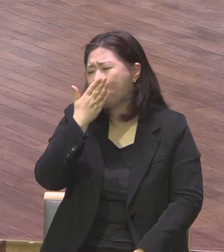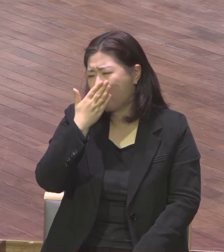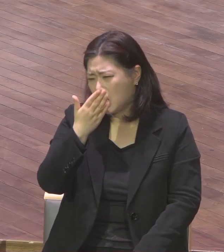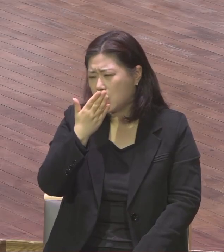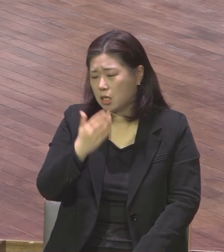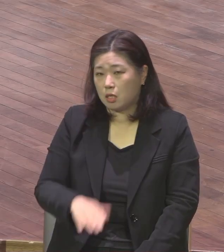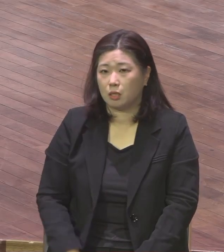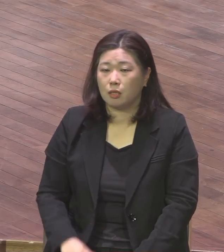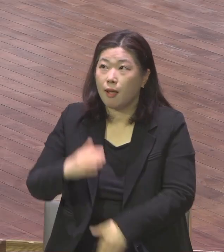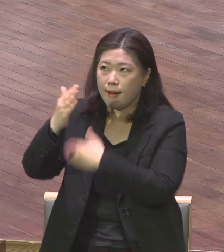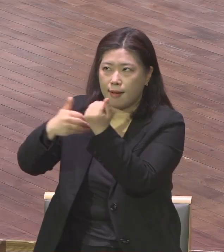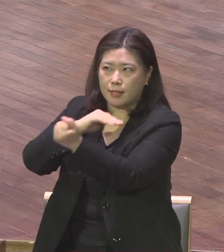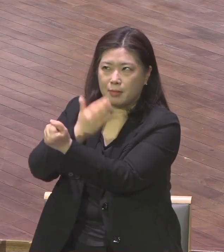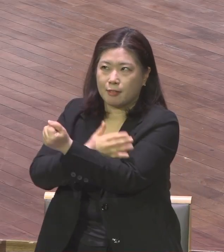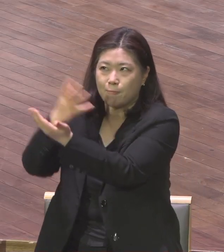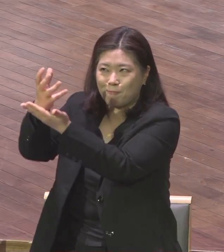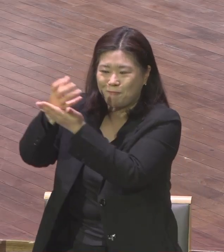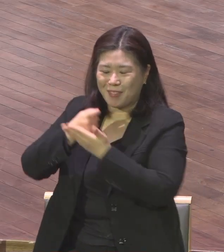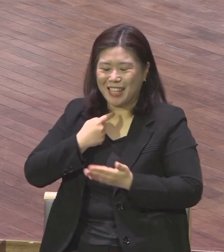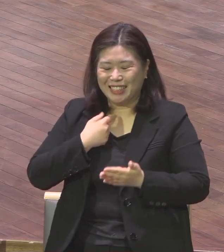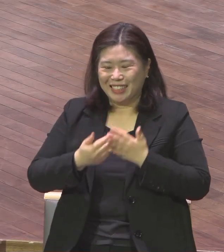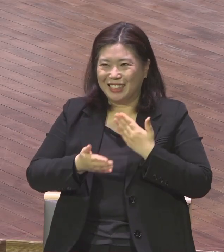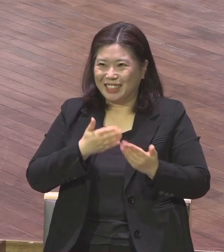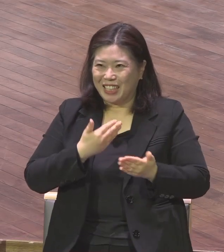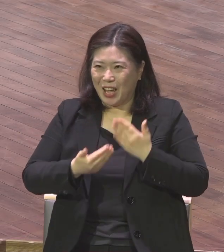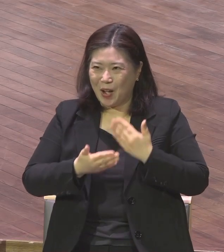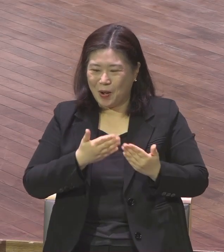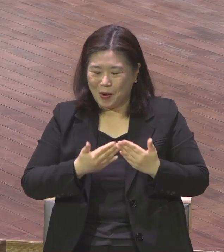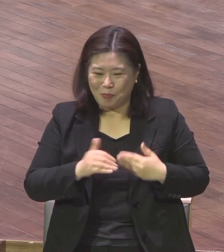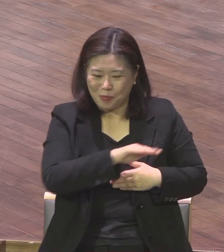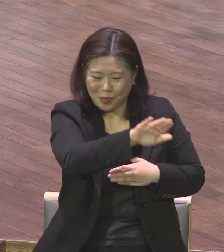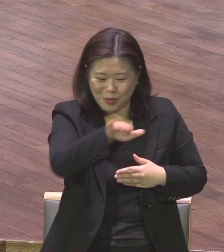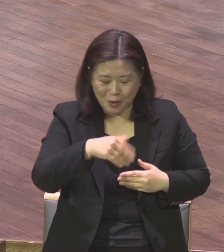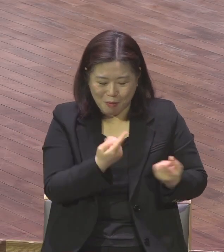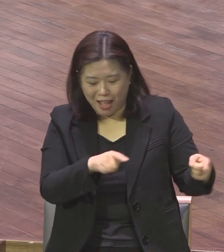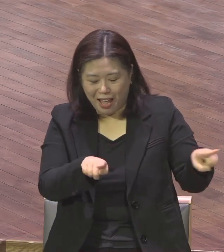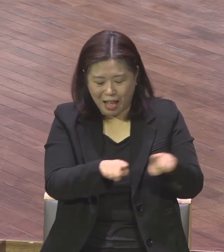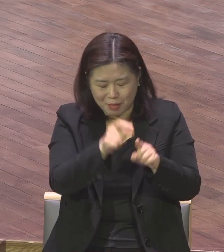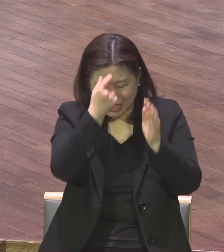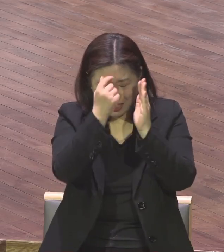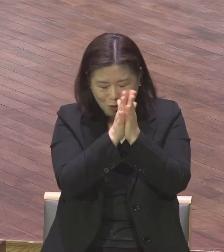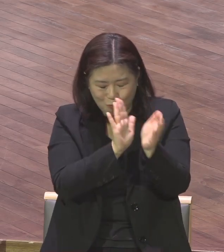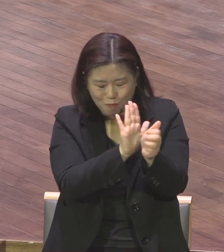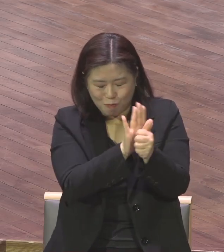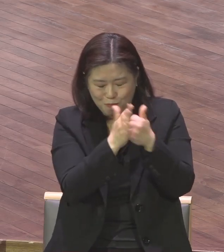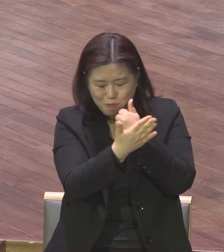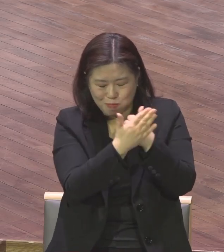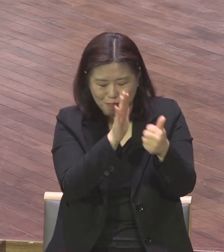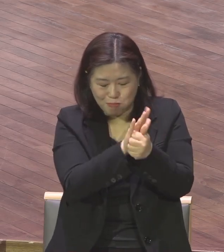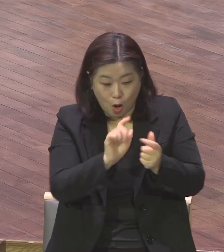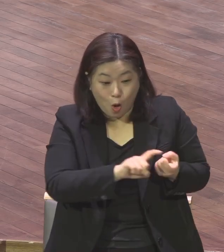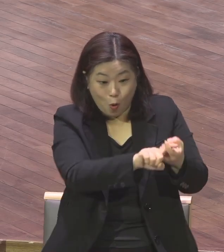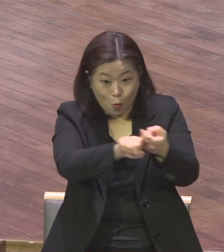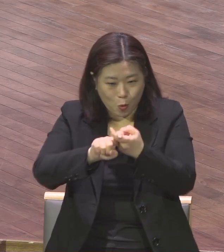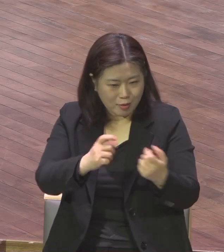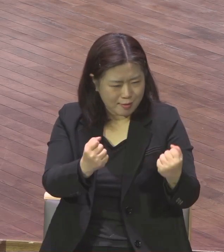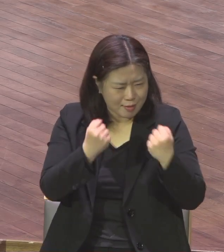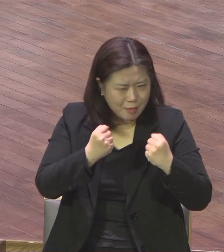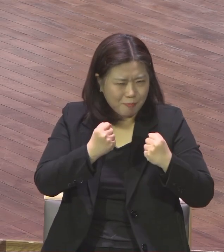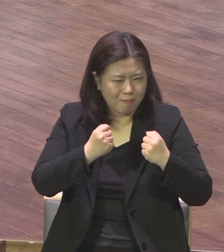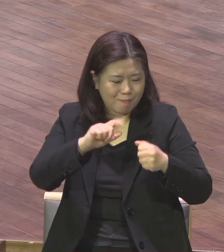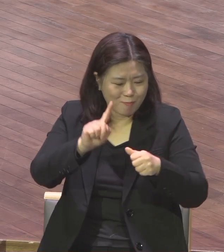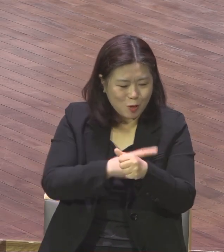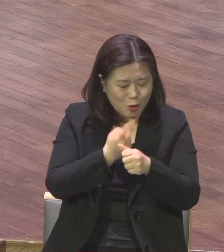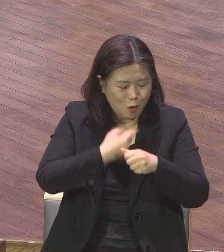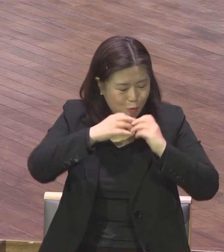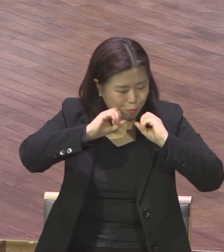권능을 힘입어서 중보 기도의 공동체가 다 되어서 약속 땅을 차지하는 그런 정인들 다